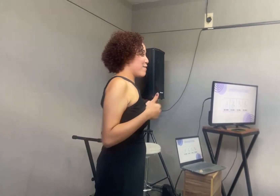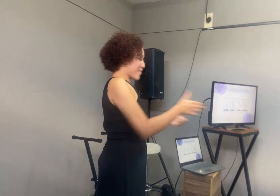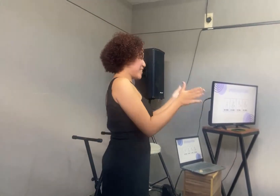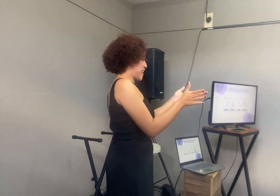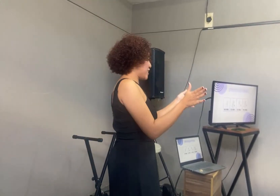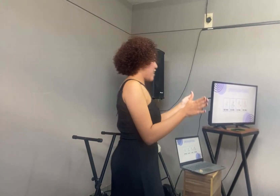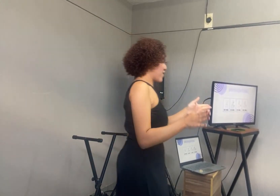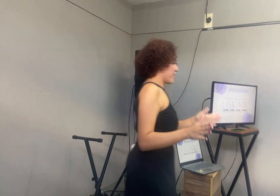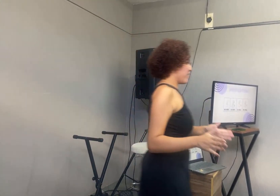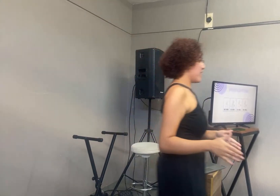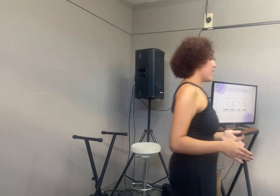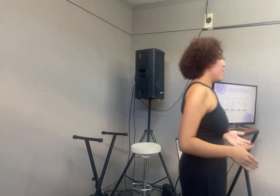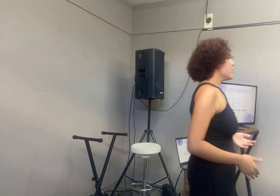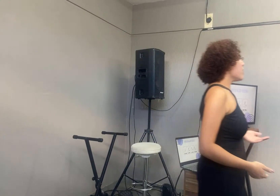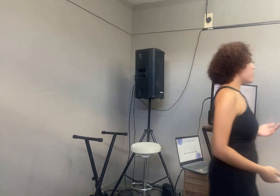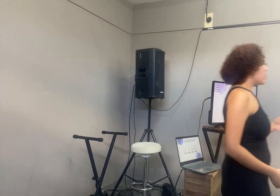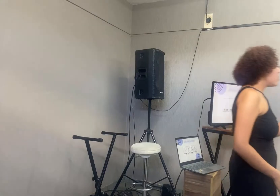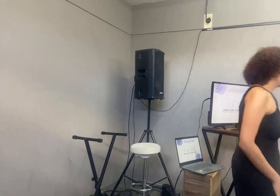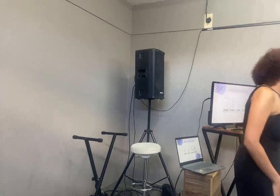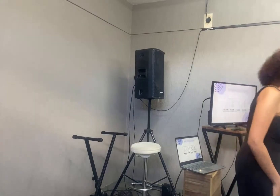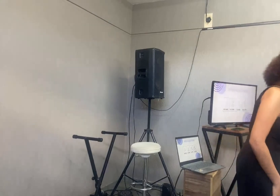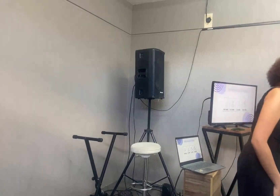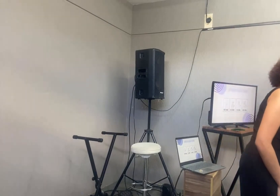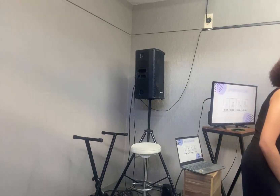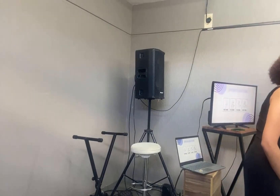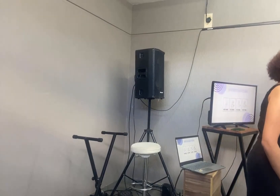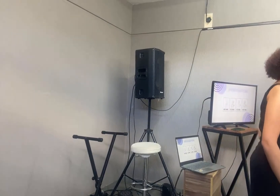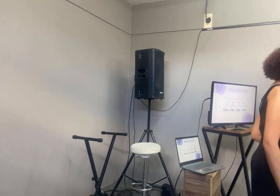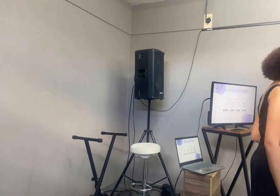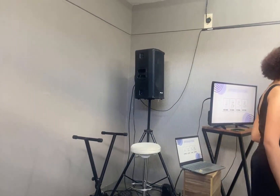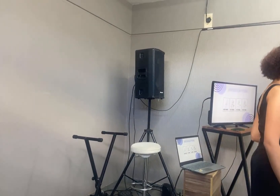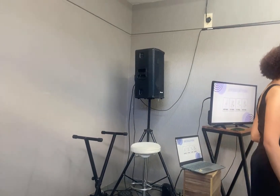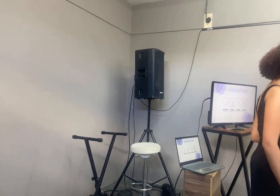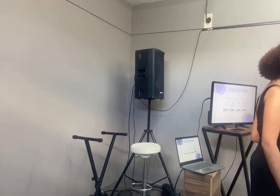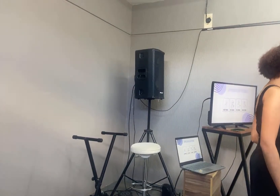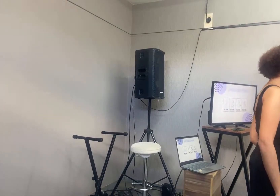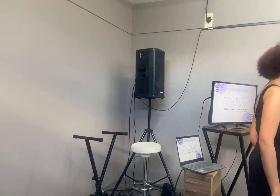Vou começar a chave. Então, qual o seu nome?